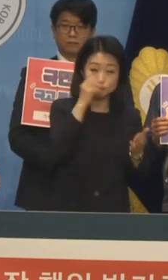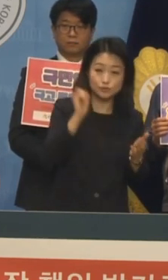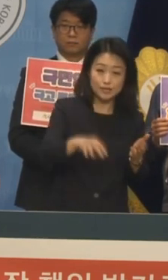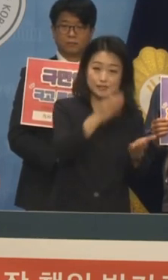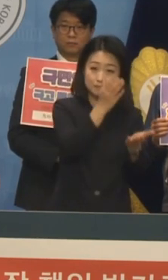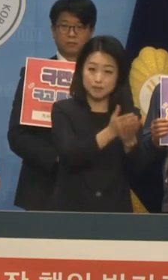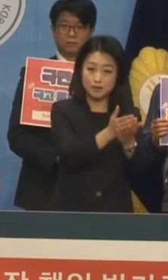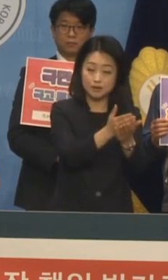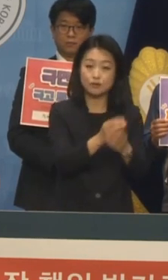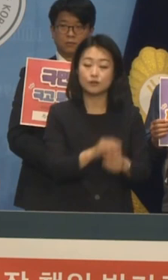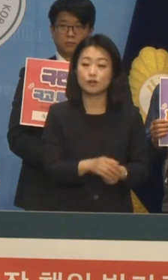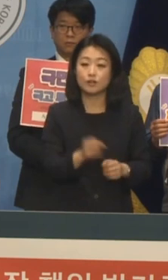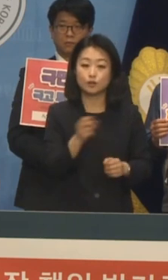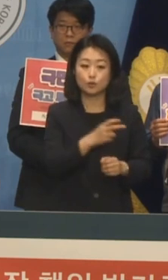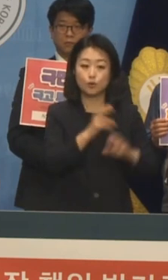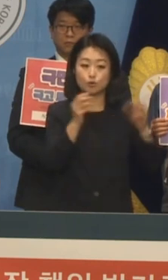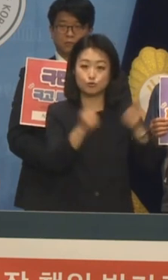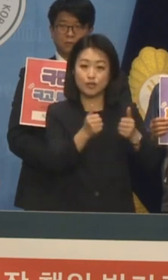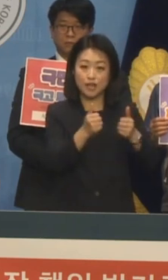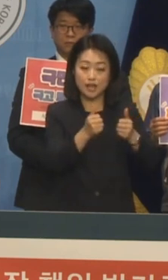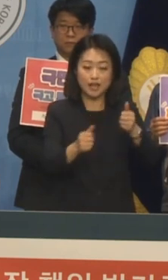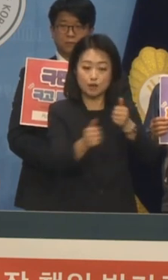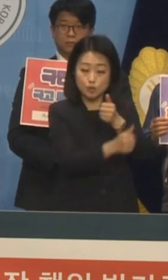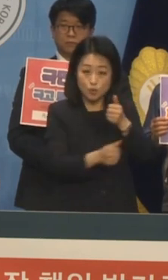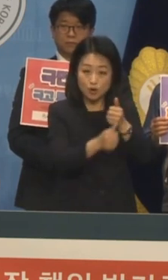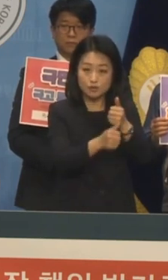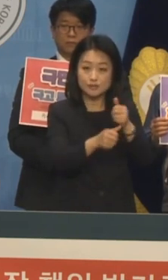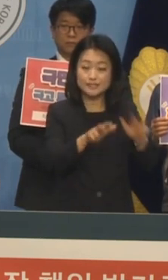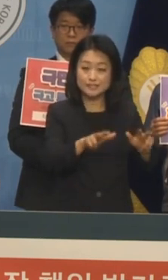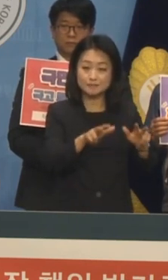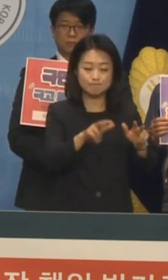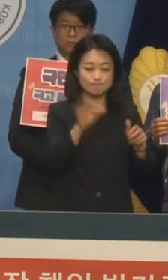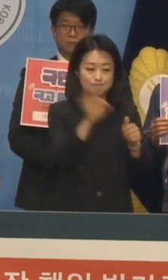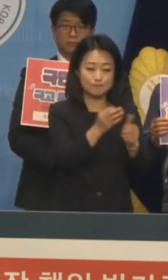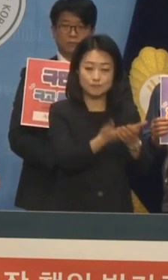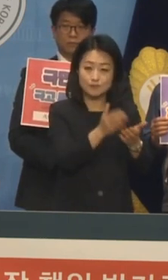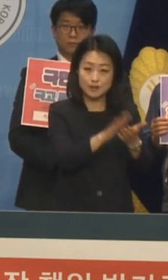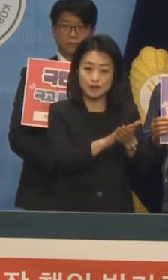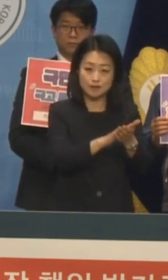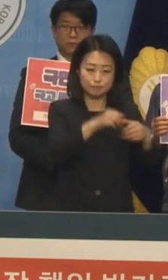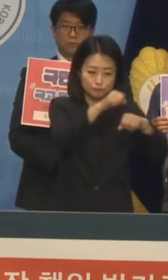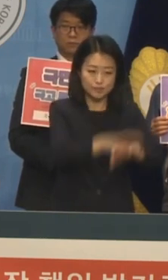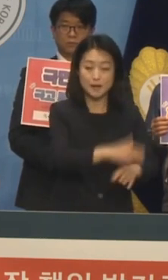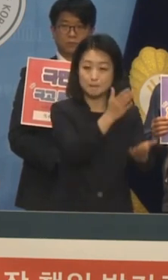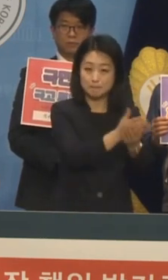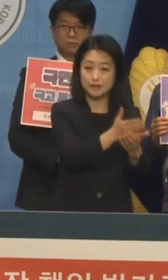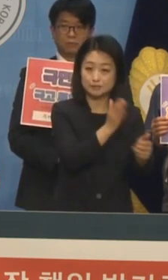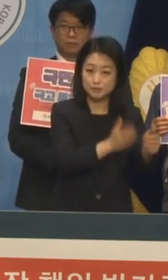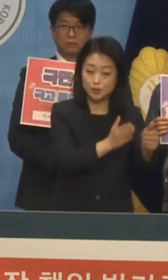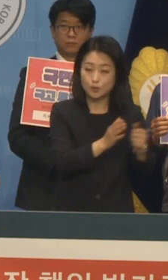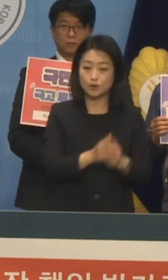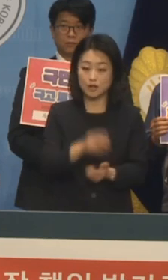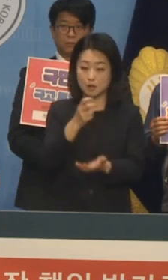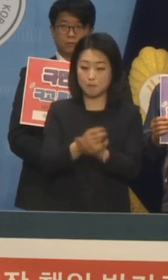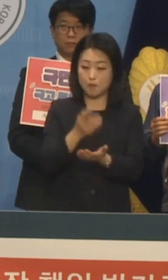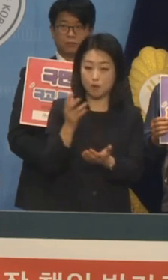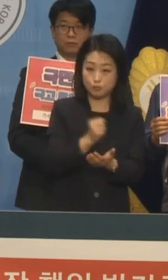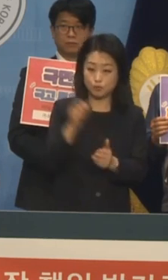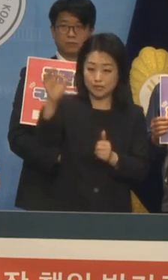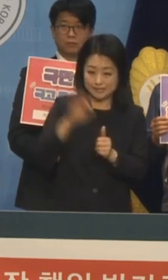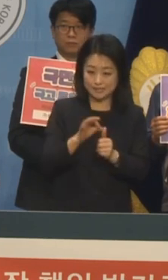21대 국회에서 3가지 합의할 것을 촉구합니다. 첫 번째, 법으로 지급 보장을 합의해 주시기